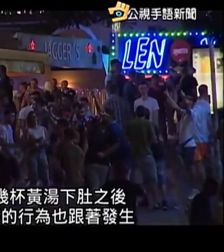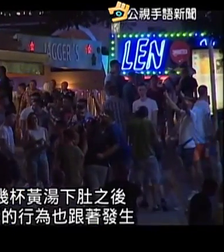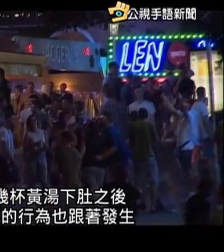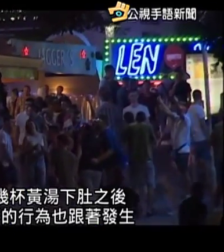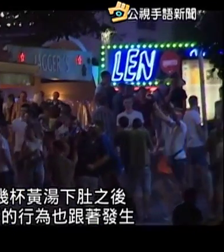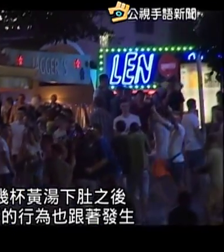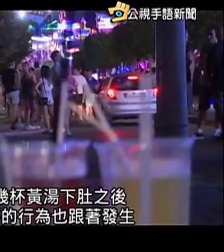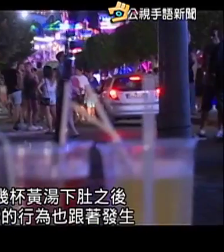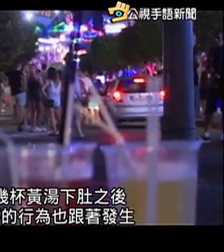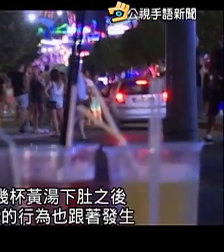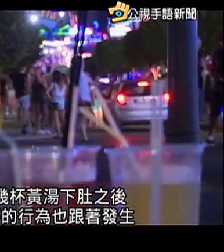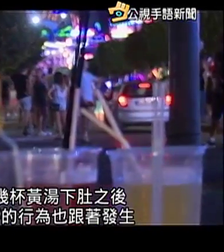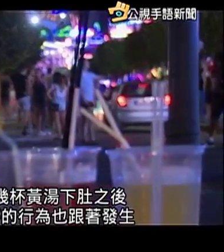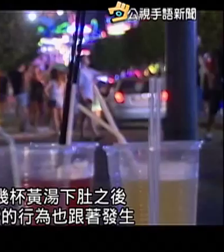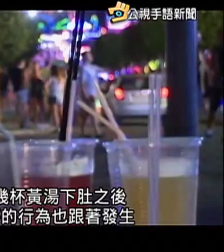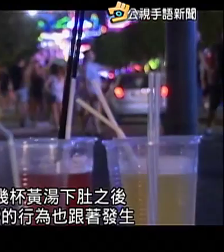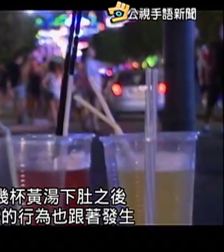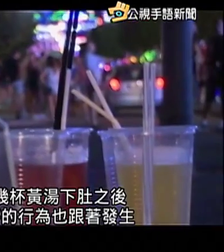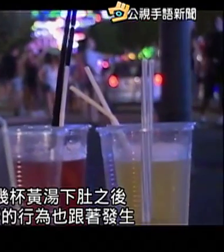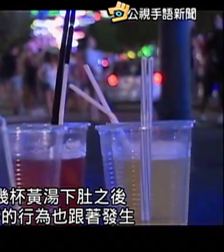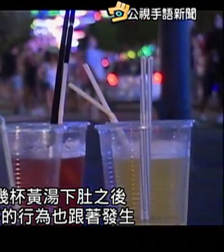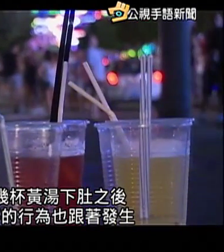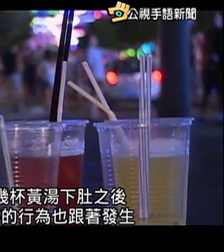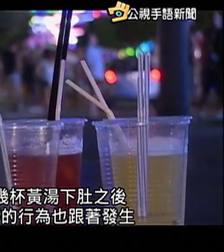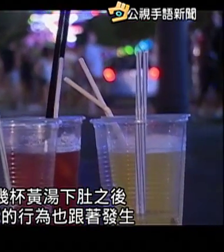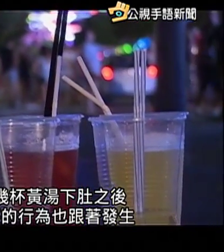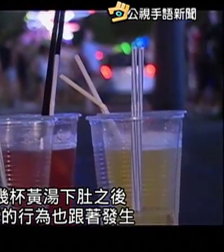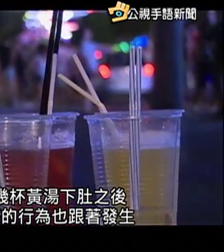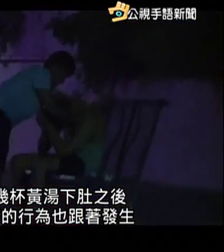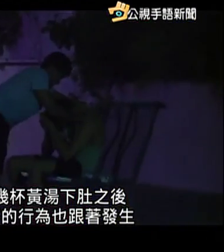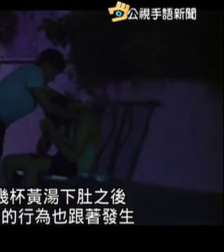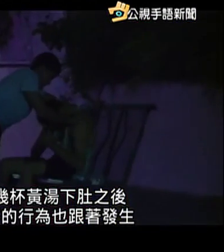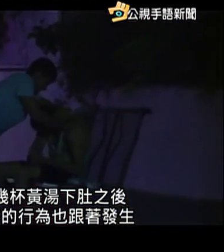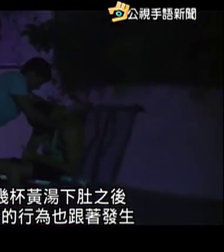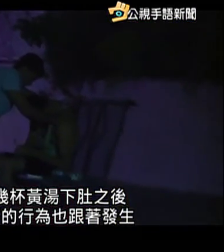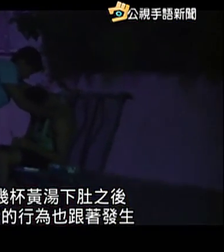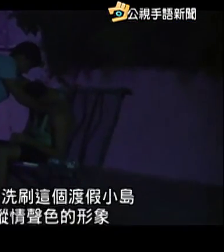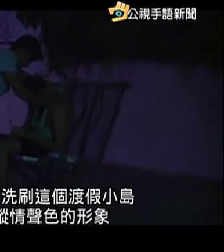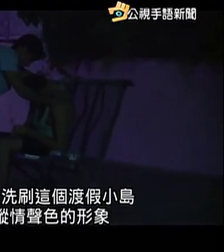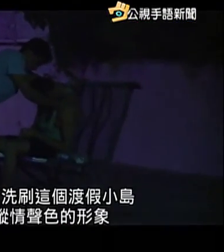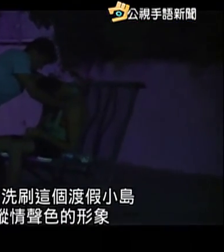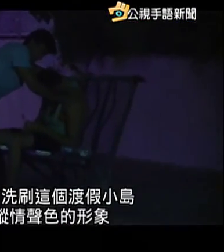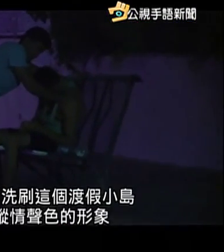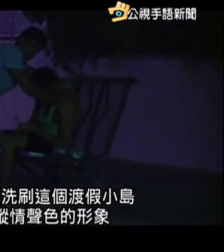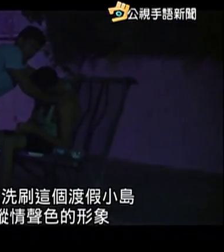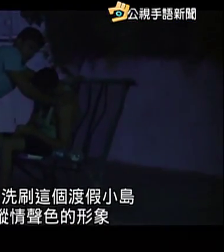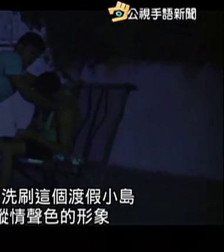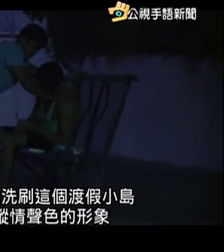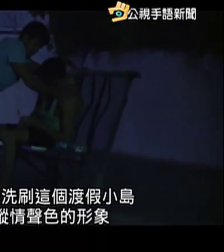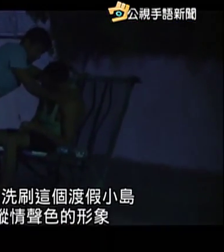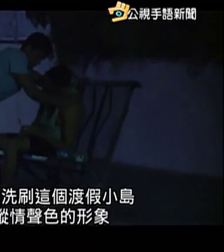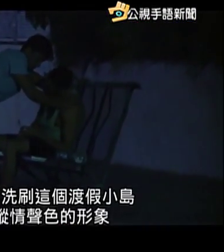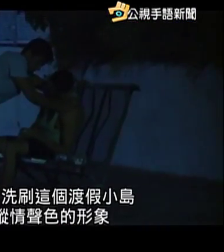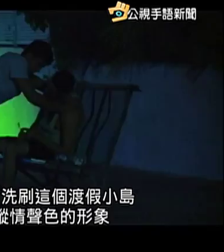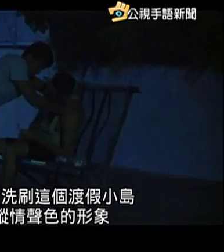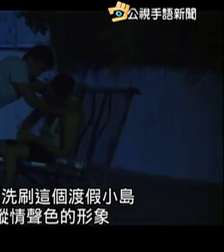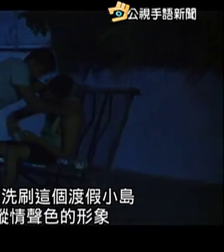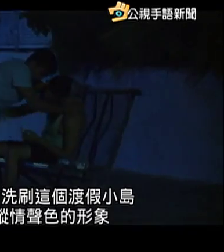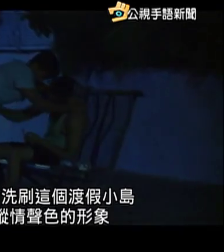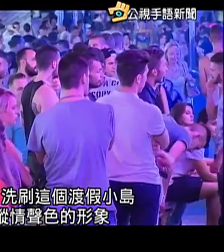杯黄汤下肚之后，酒醉失序的行为也跟着发生。当局为了洗刷这个度假小岛给人纵情声色的形